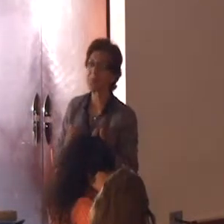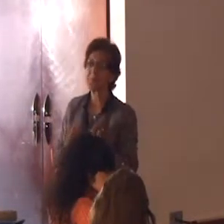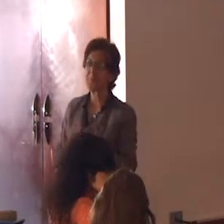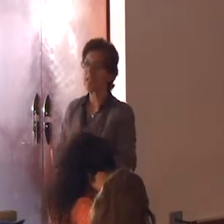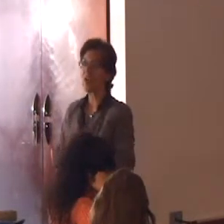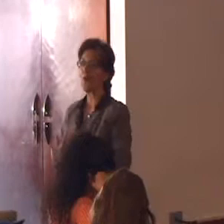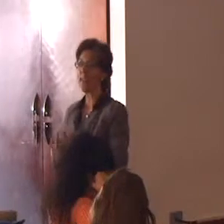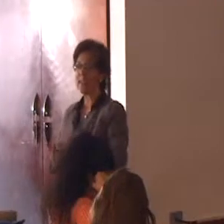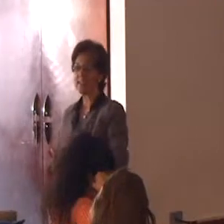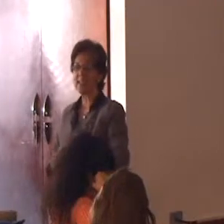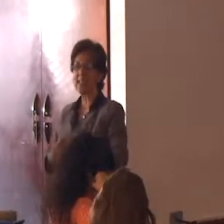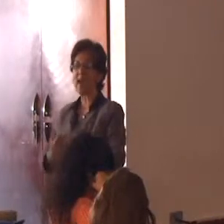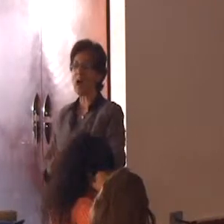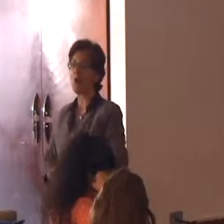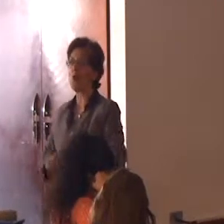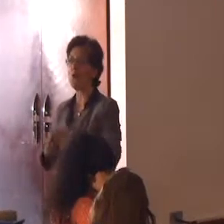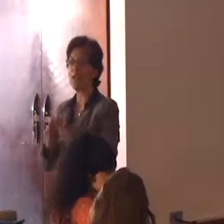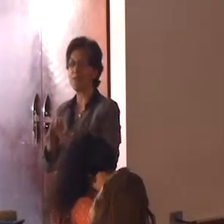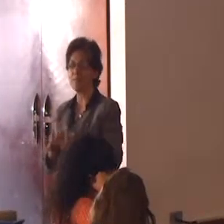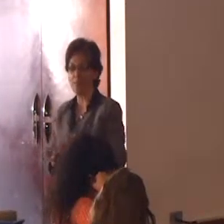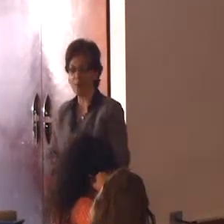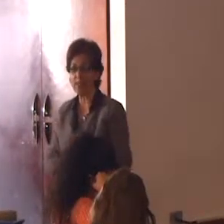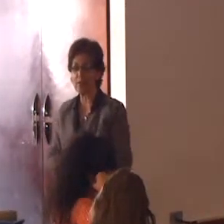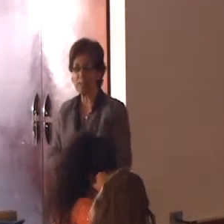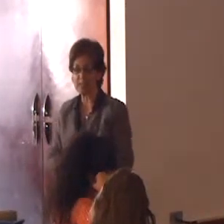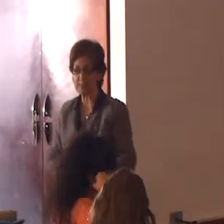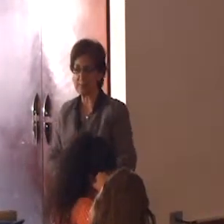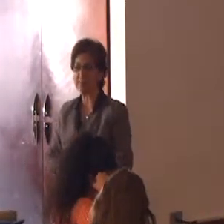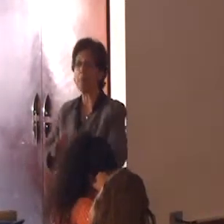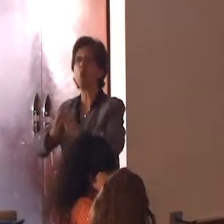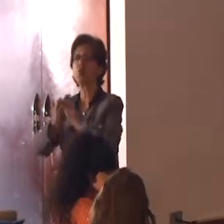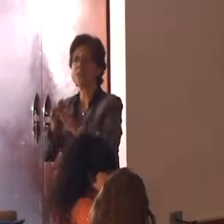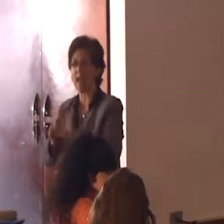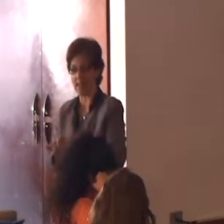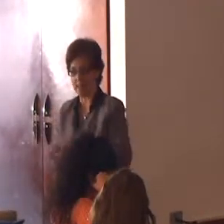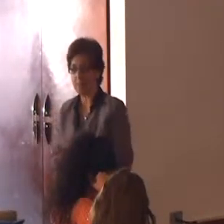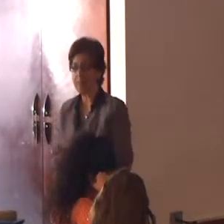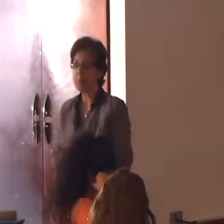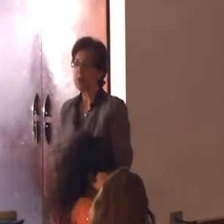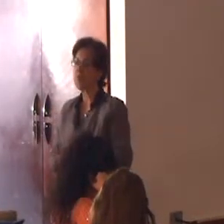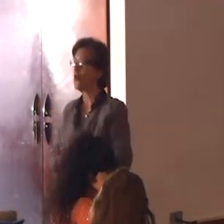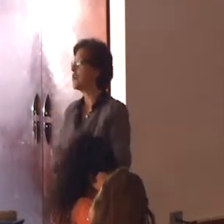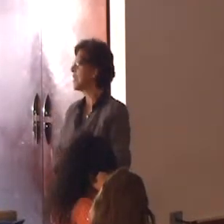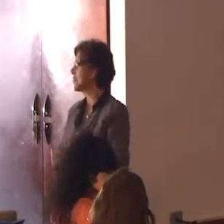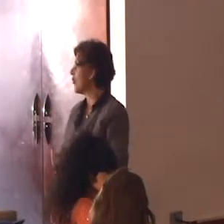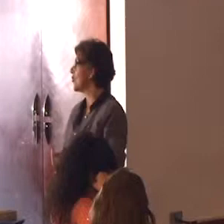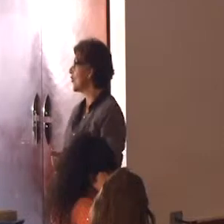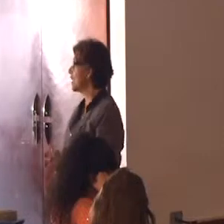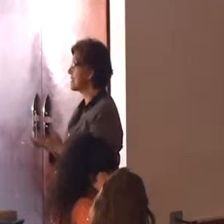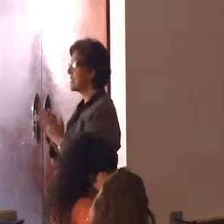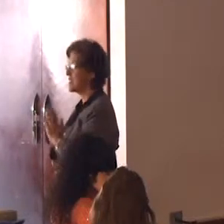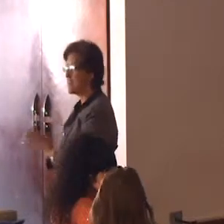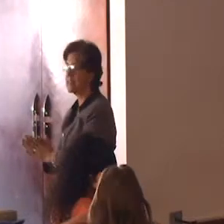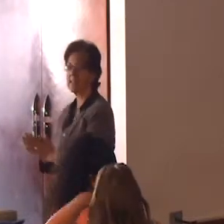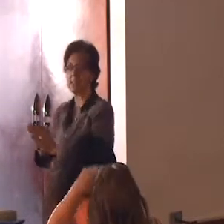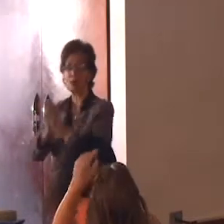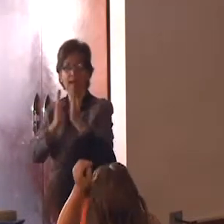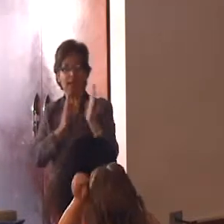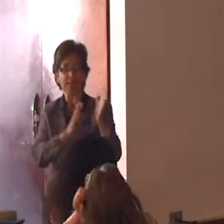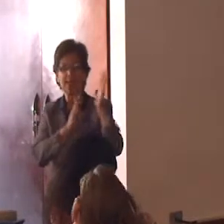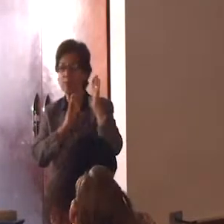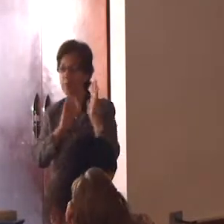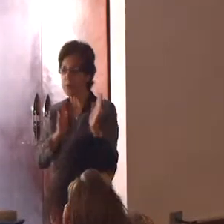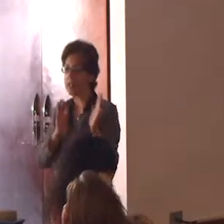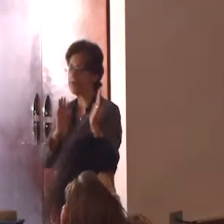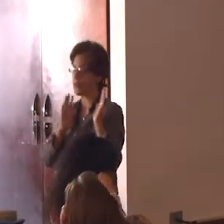la inventamos nosotros, que obedece a un enfoque y una perspectiva mundial, donde todas